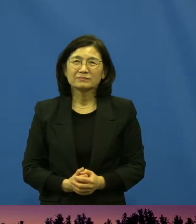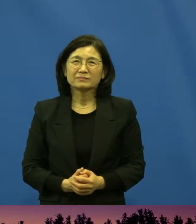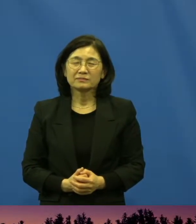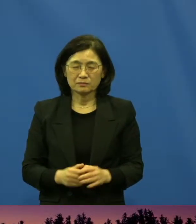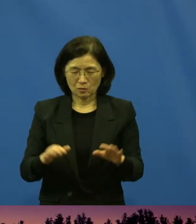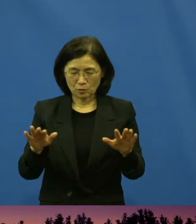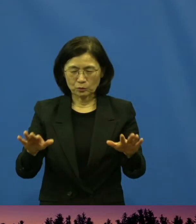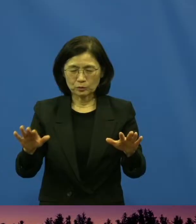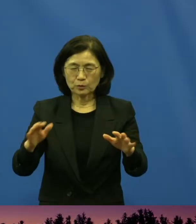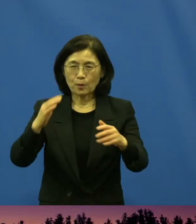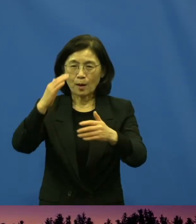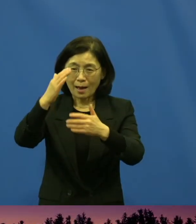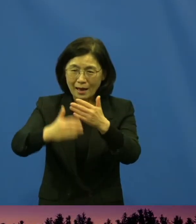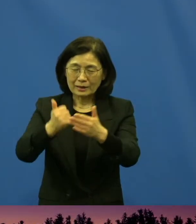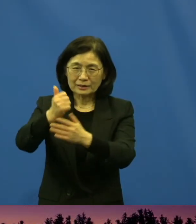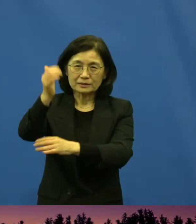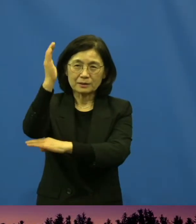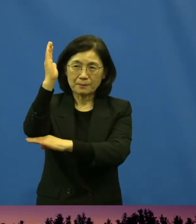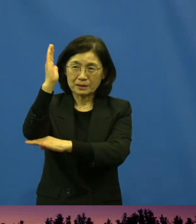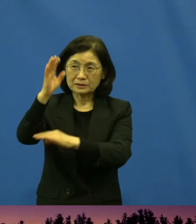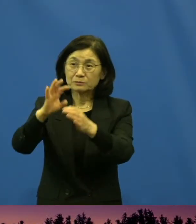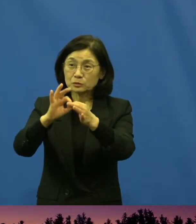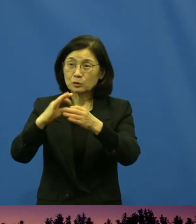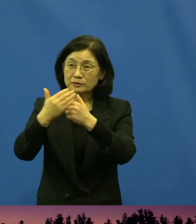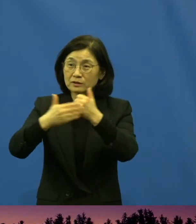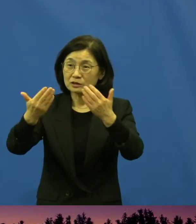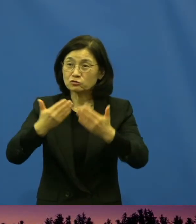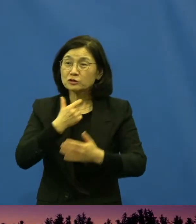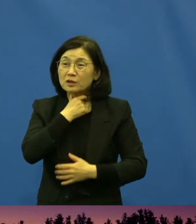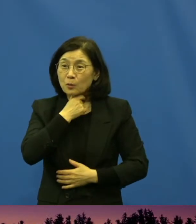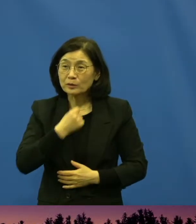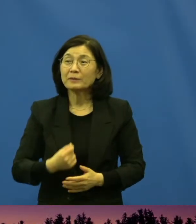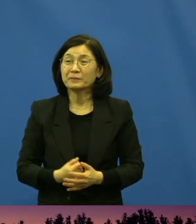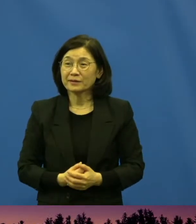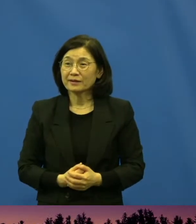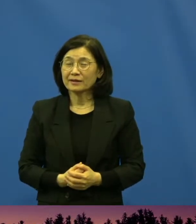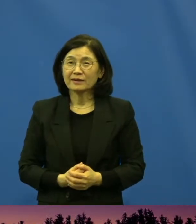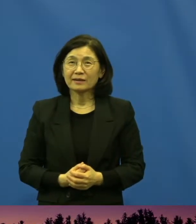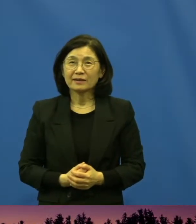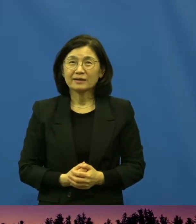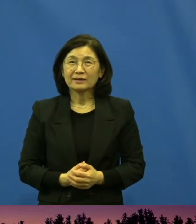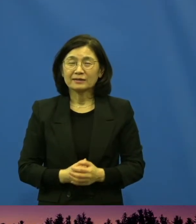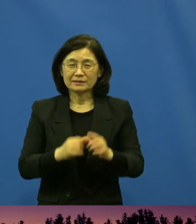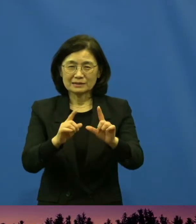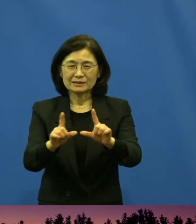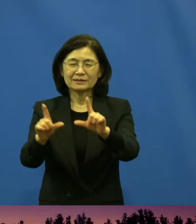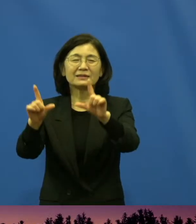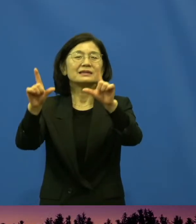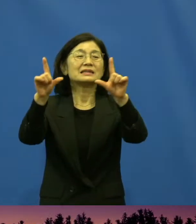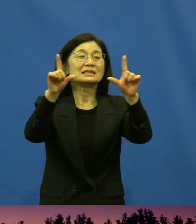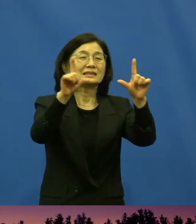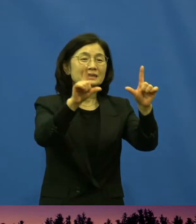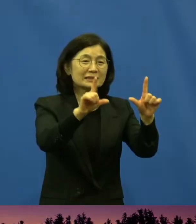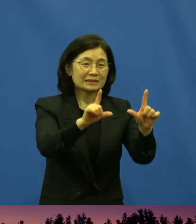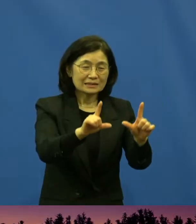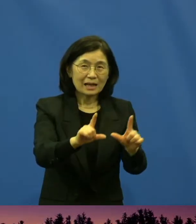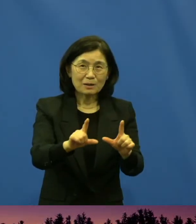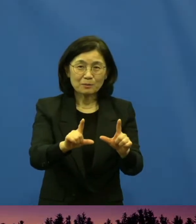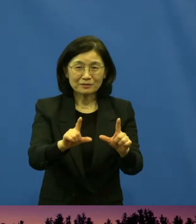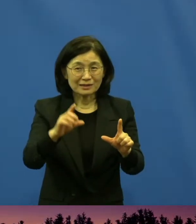또 하나님께서 말씀을 통하여 우리에게 은혜를 주시기를 바랍니다. 자, 삶은 계란이